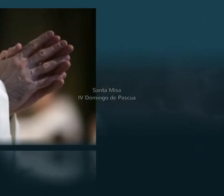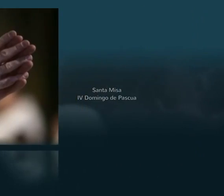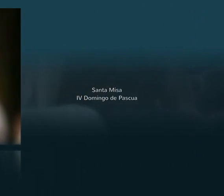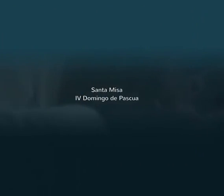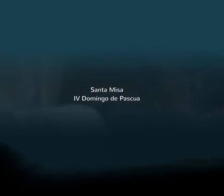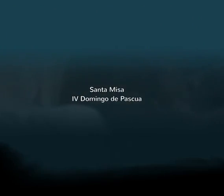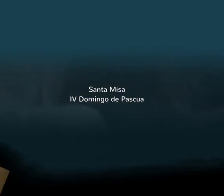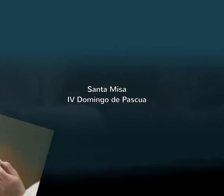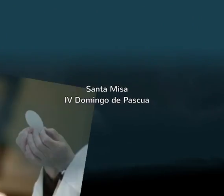Estás